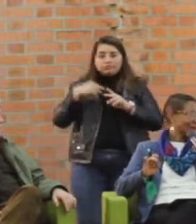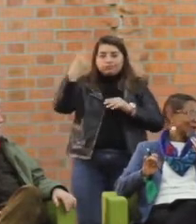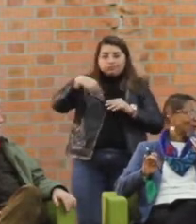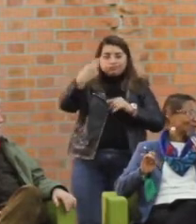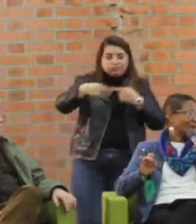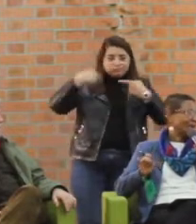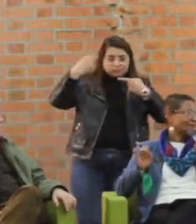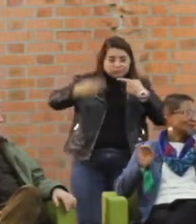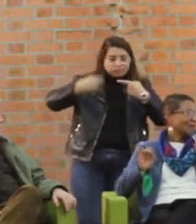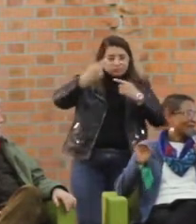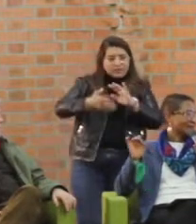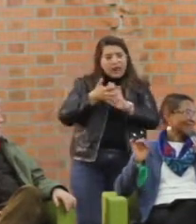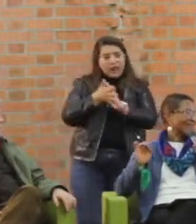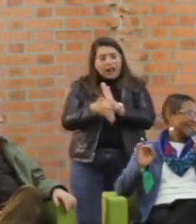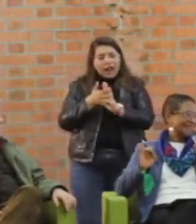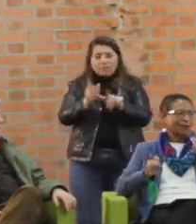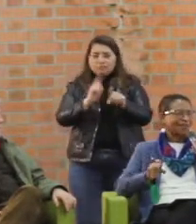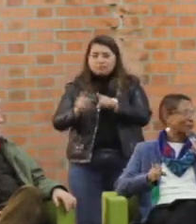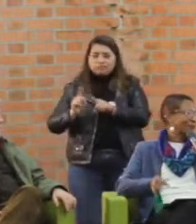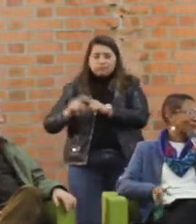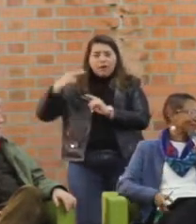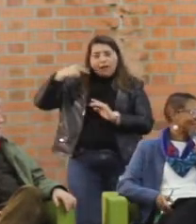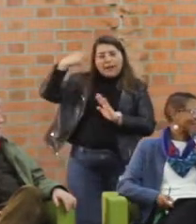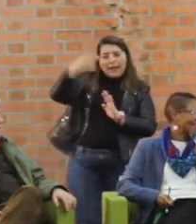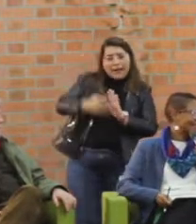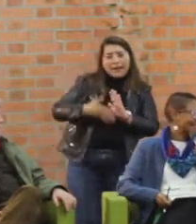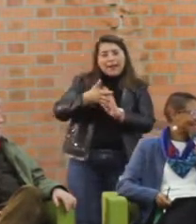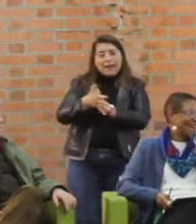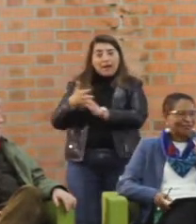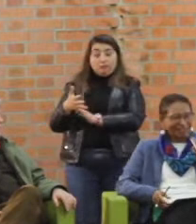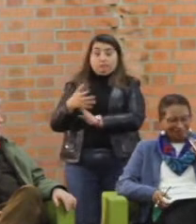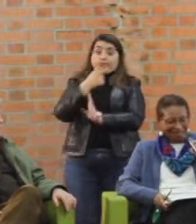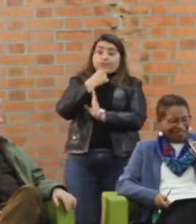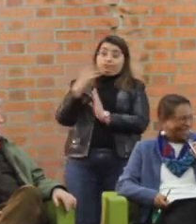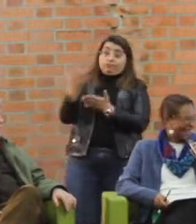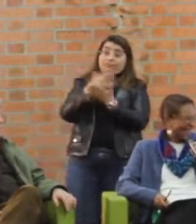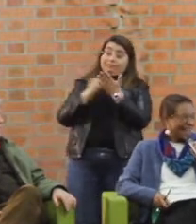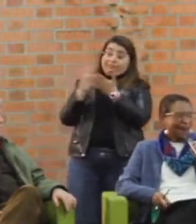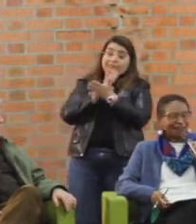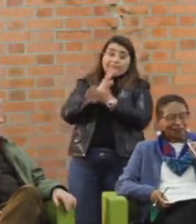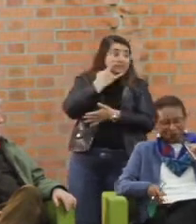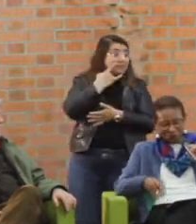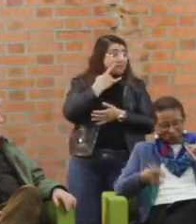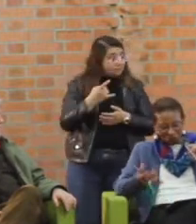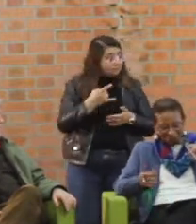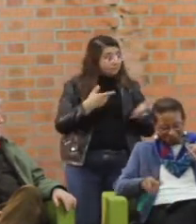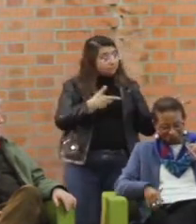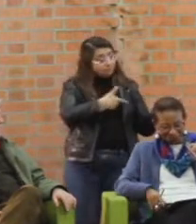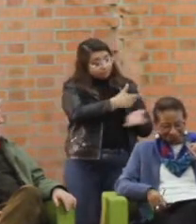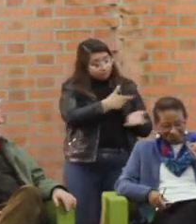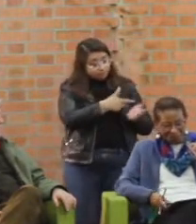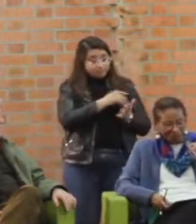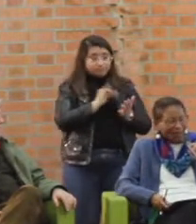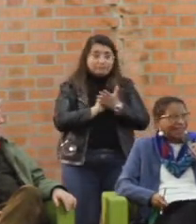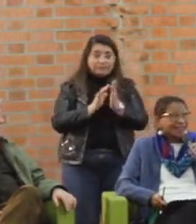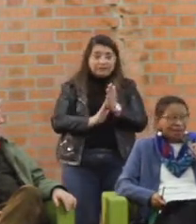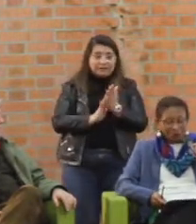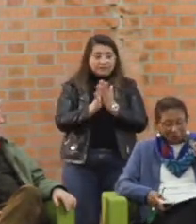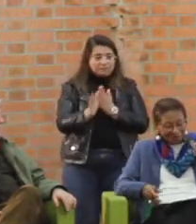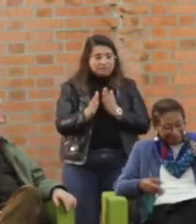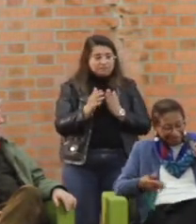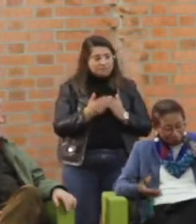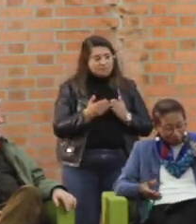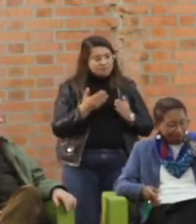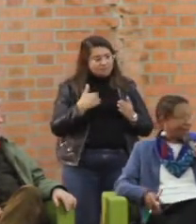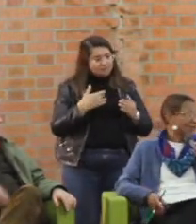bueno puse el historias de género que también me parece interesante haberme haberlo puesto en plural Bueno qué le